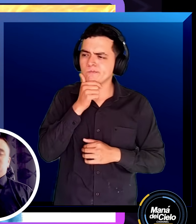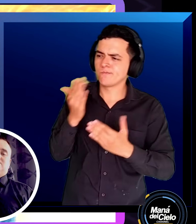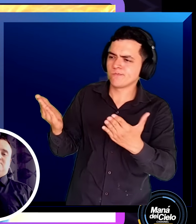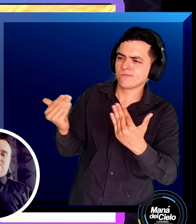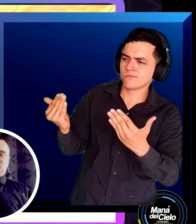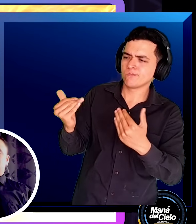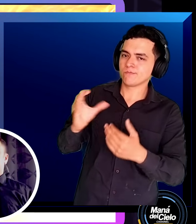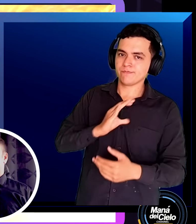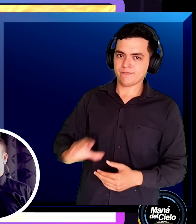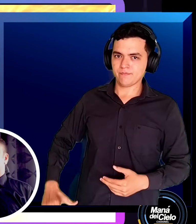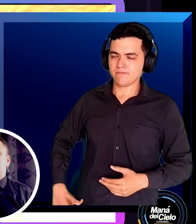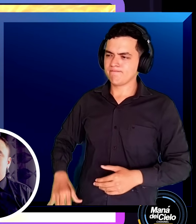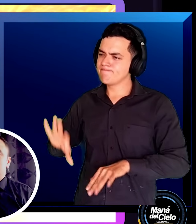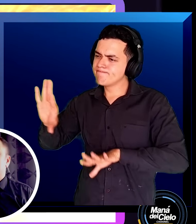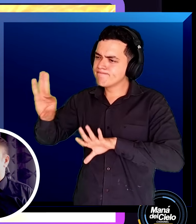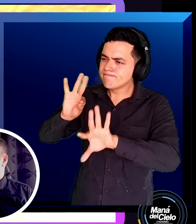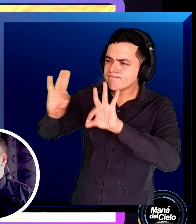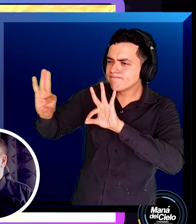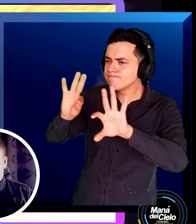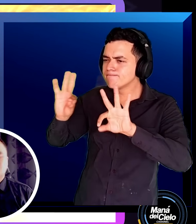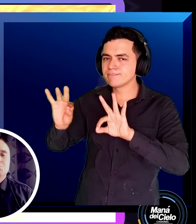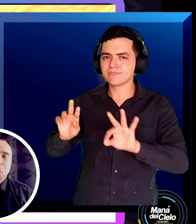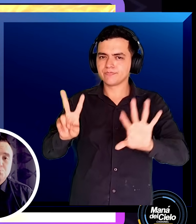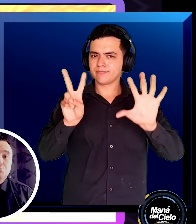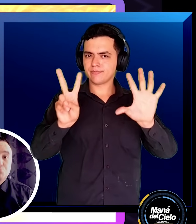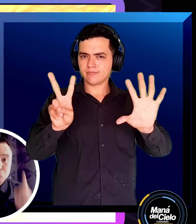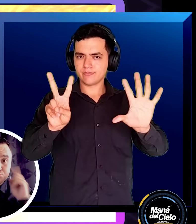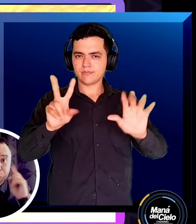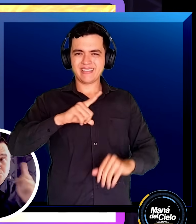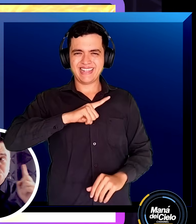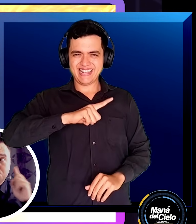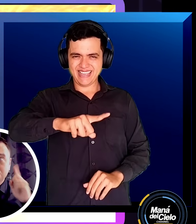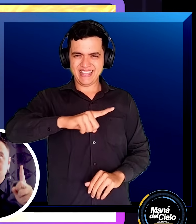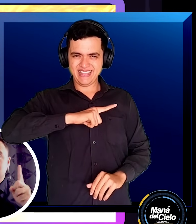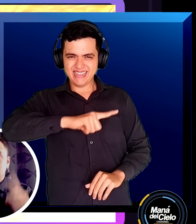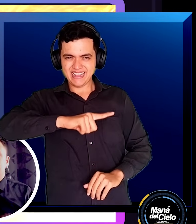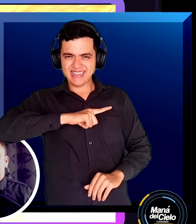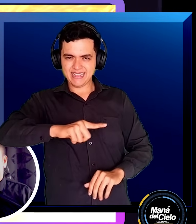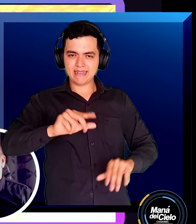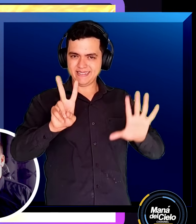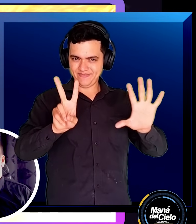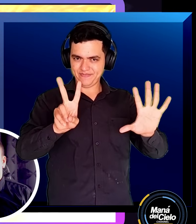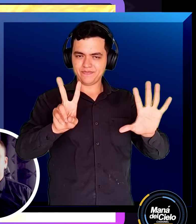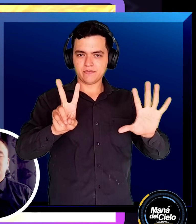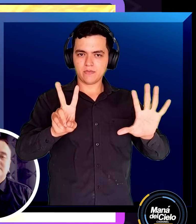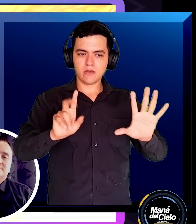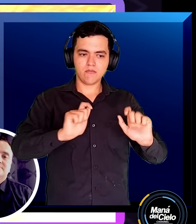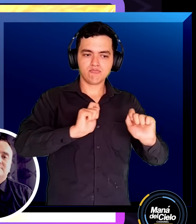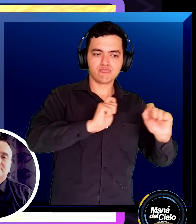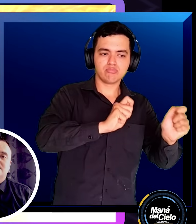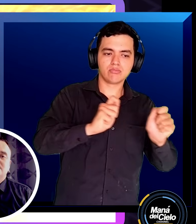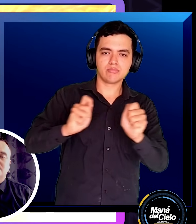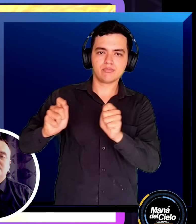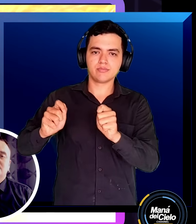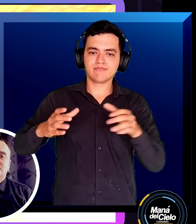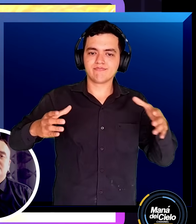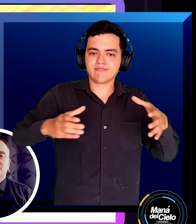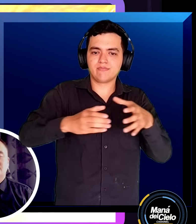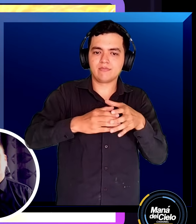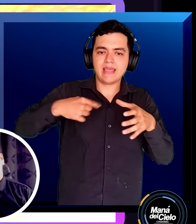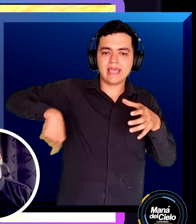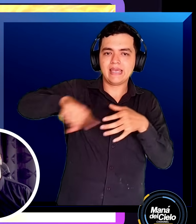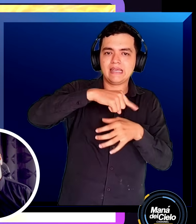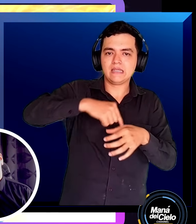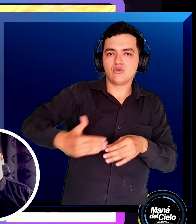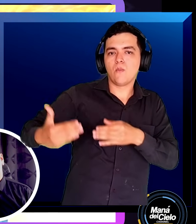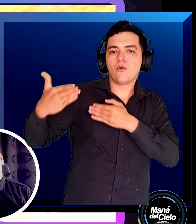Nos ocuparemos de 2 cosas: que otros atiendan las viudas, que otros atiendan las mesas, que